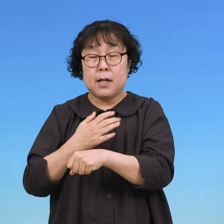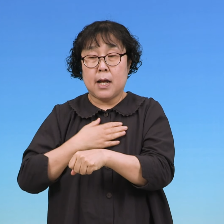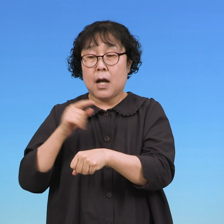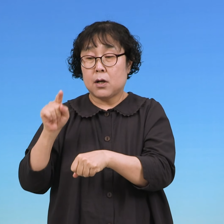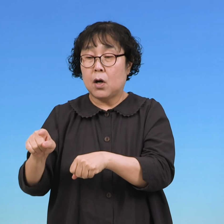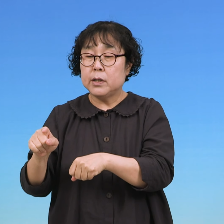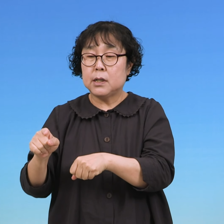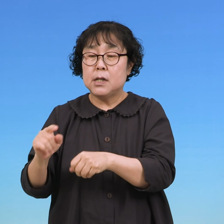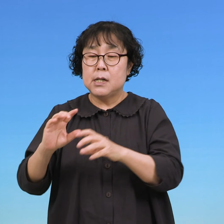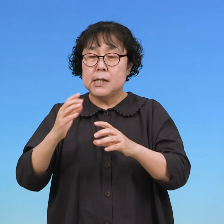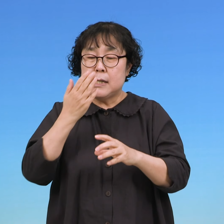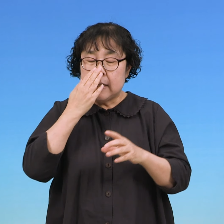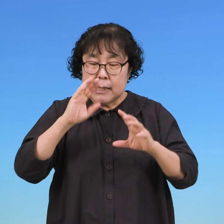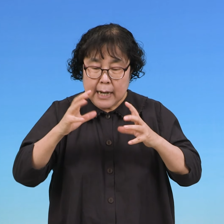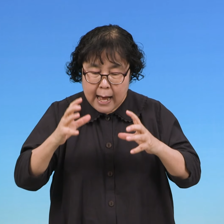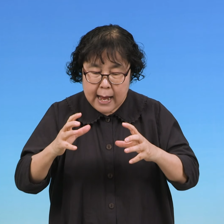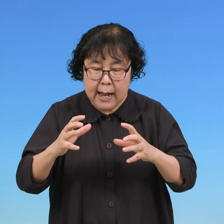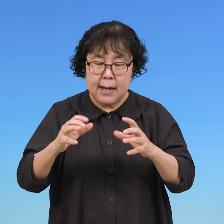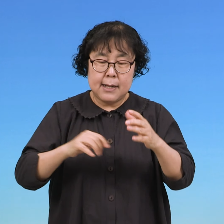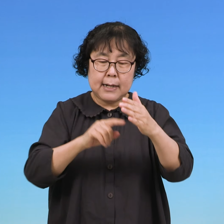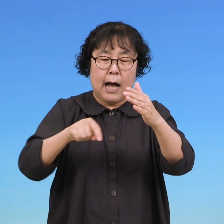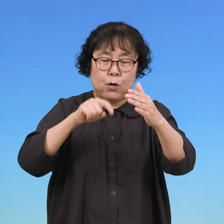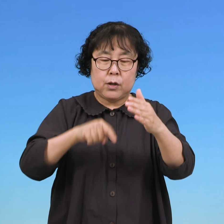두고 다시는 용서하지 않으리니